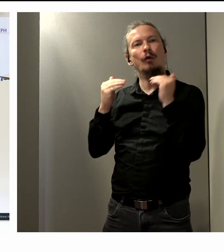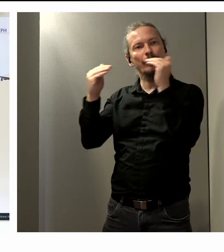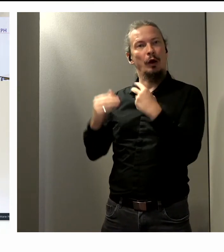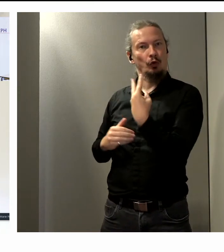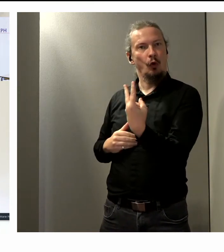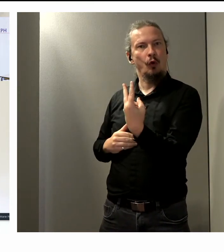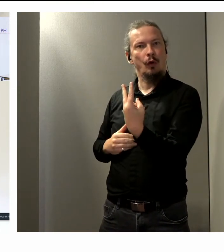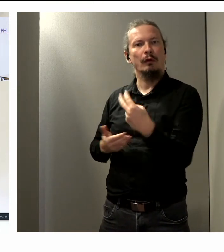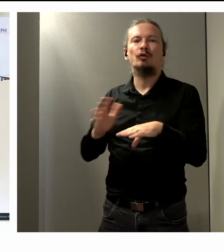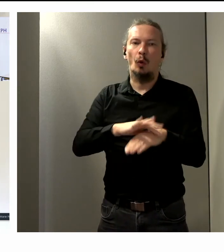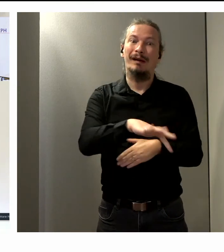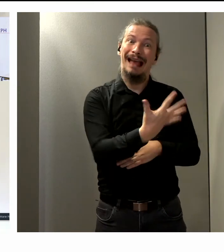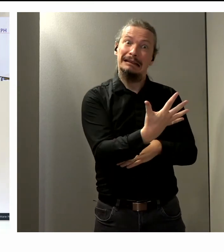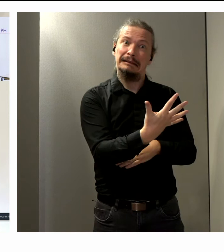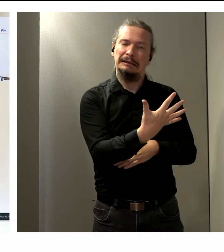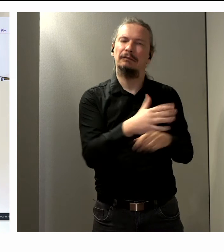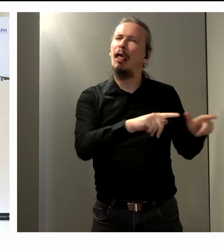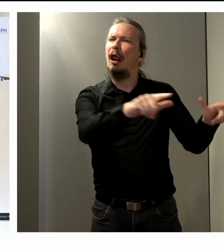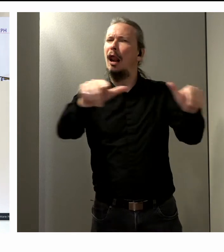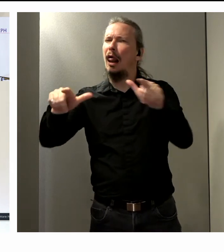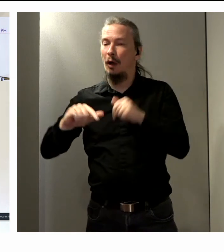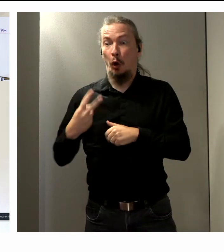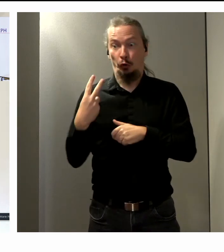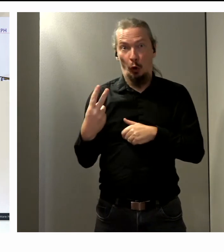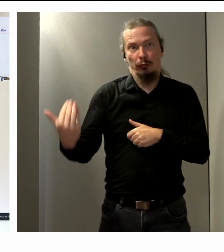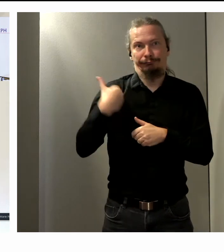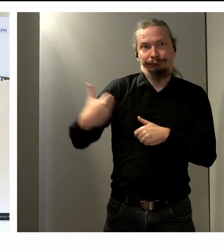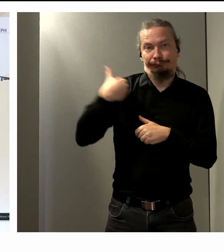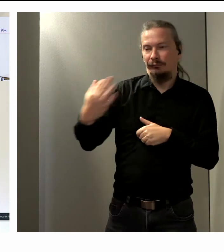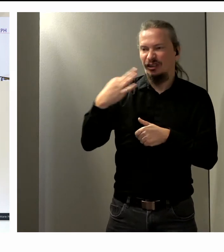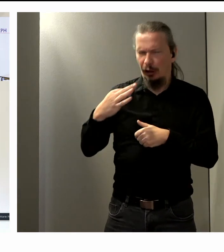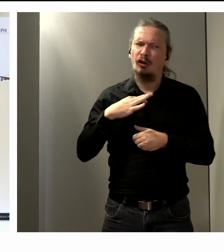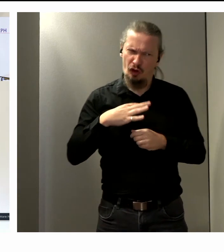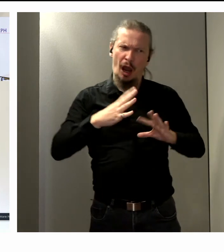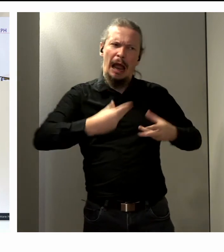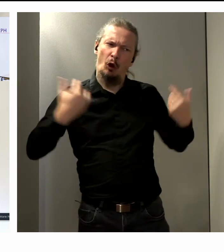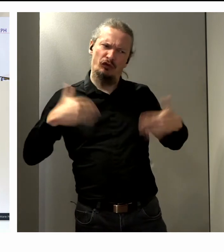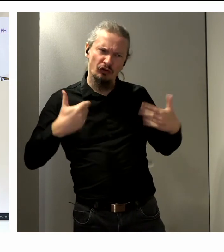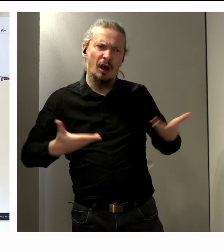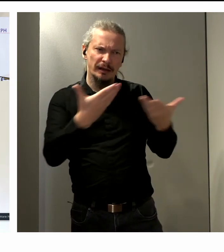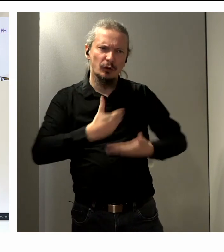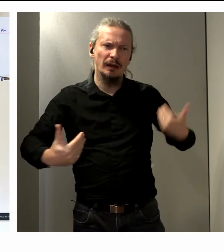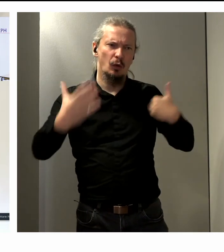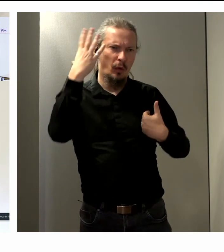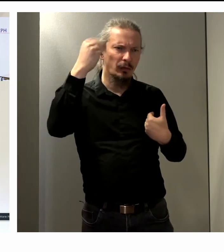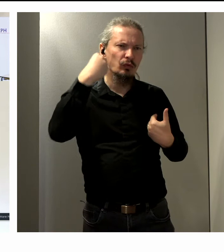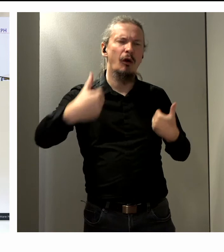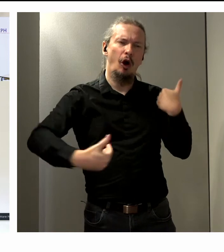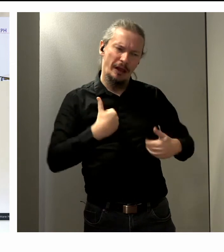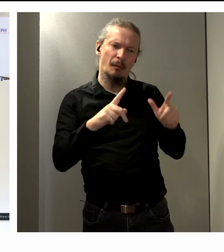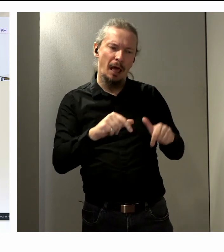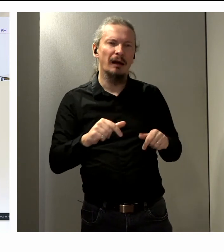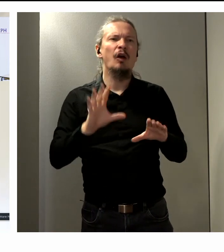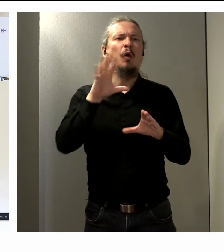supérieur sur les 15 qui sont présents, qui m'ont contacté pour me dire qu'ils accueillaient des étudiants en situation de handicap. Une